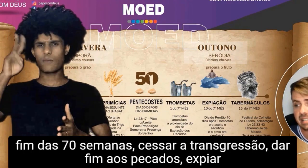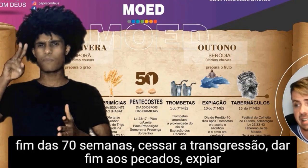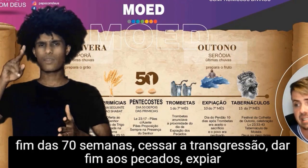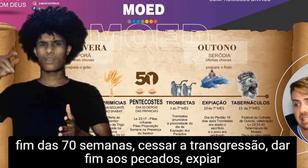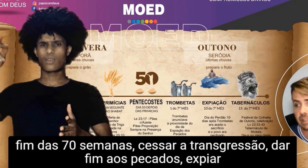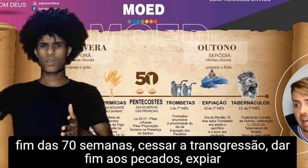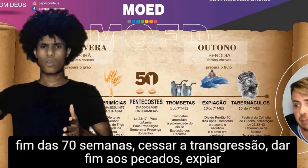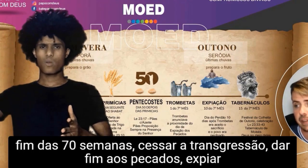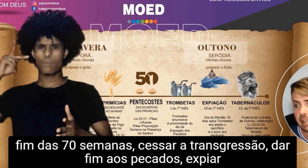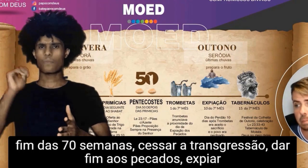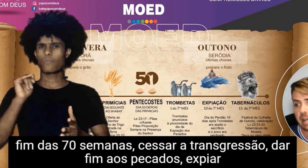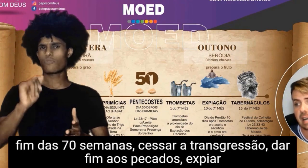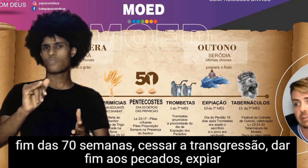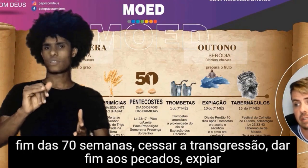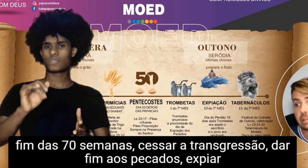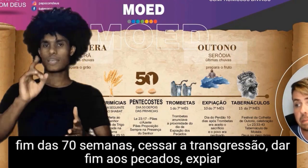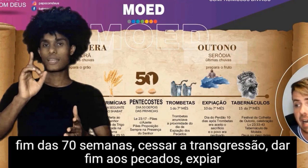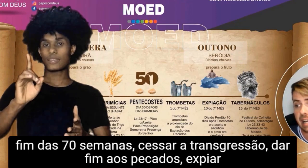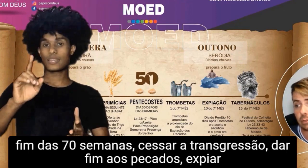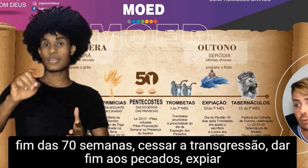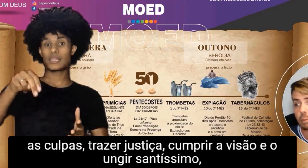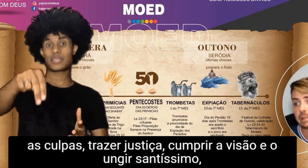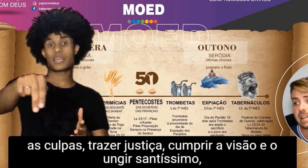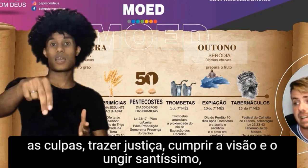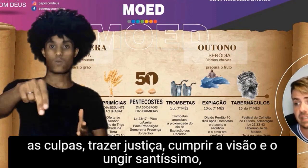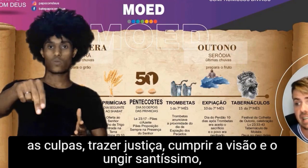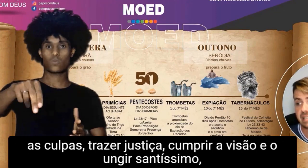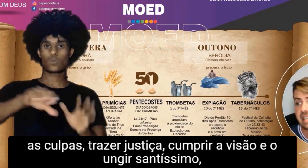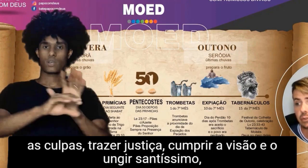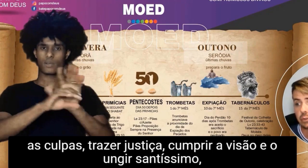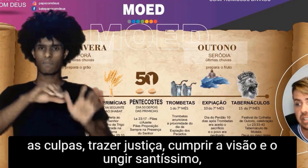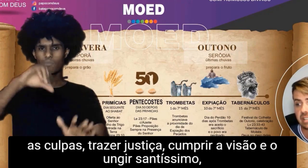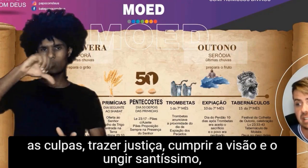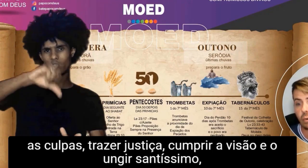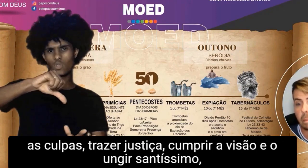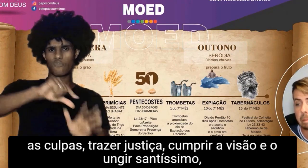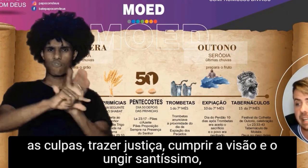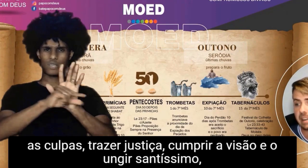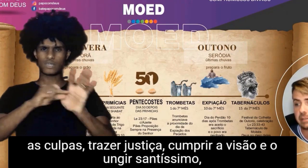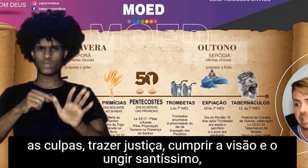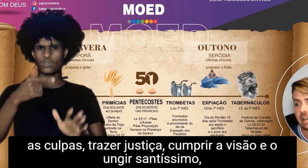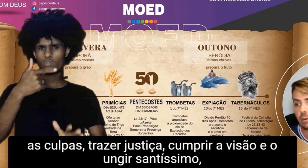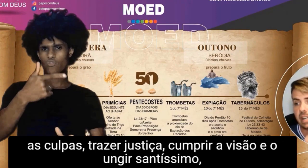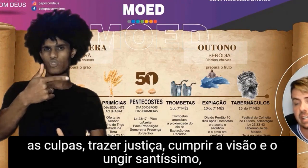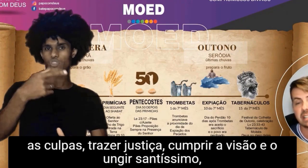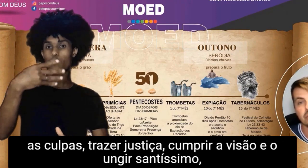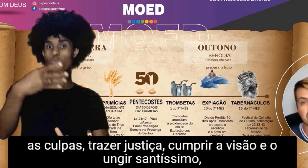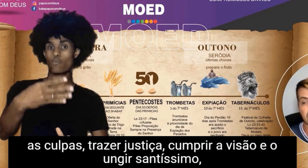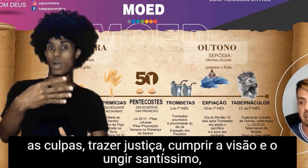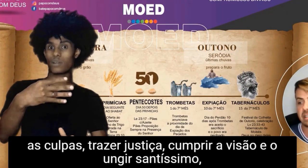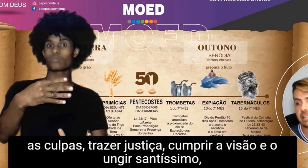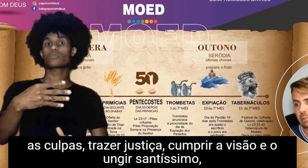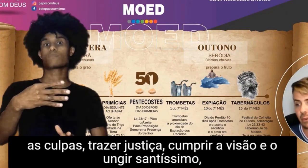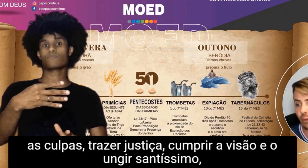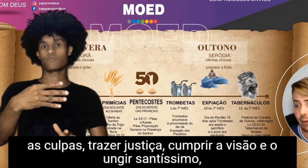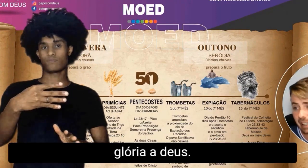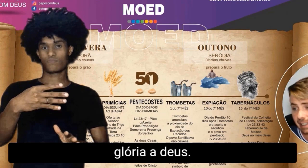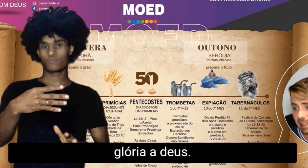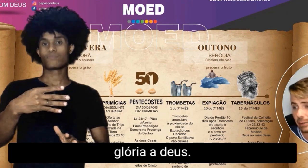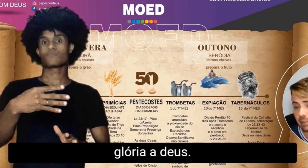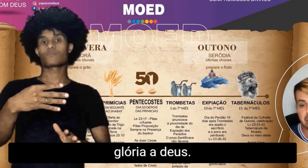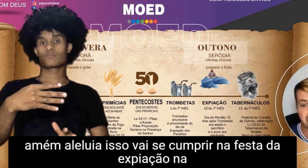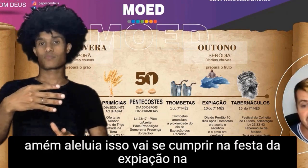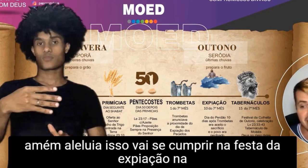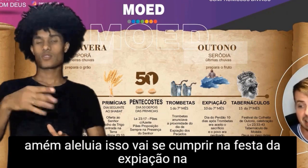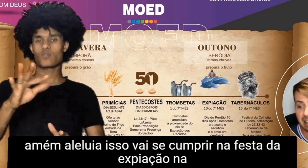cessar a transgressão, dar fim aos pecados, expiar as culpas, trazer justiça, cumprir a visão e ungir o Santíssimo. Glória